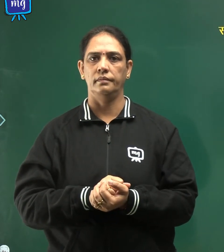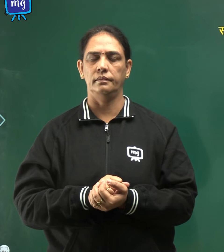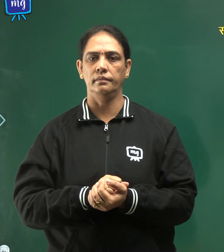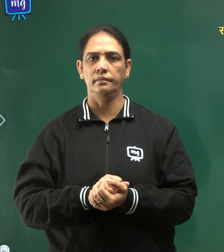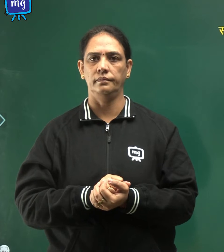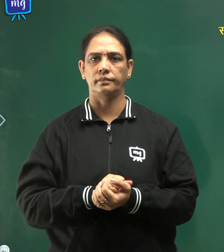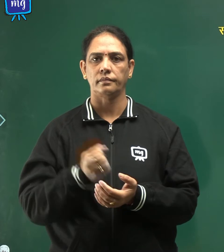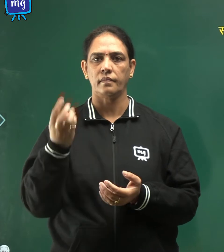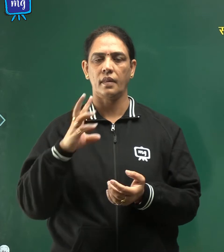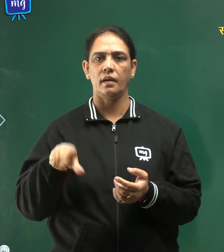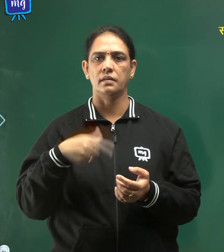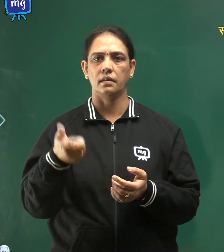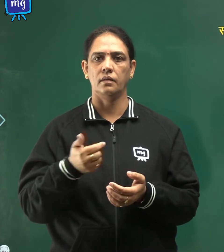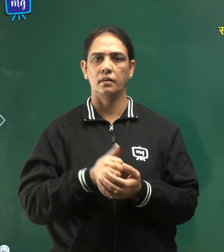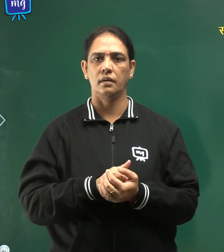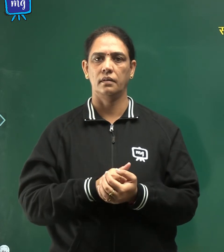संख्याओं का